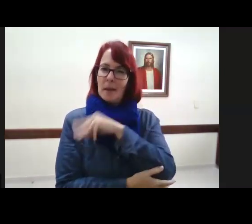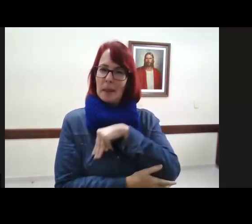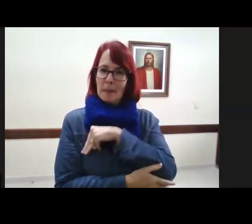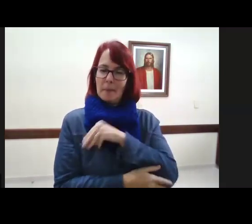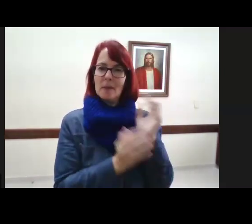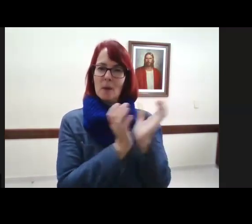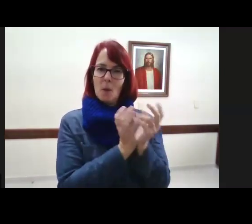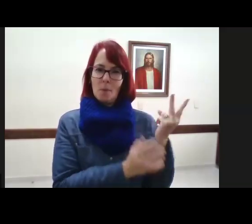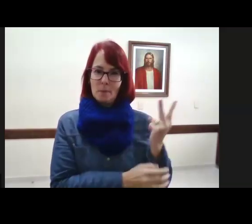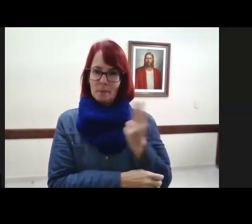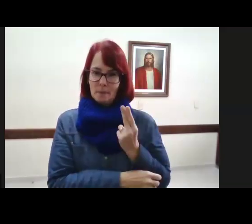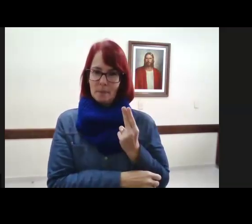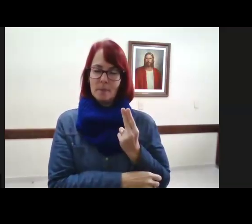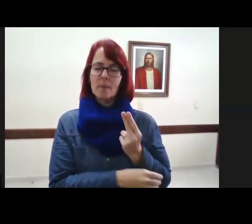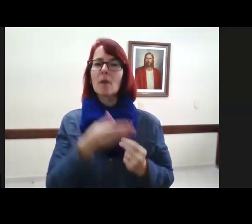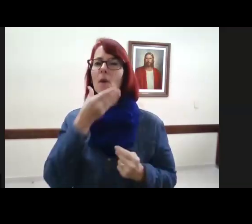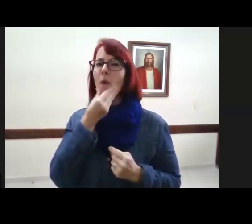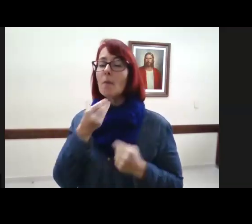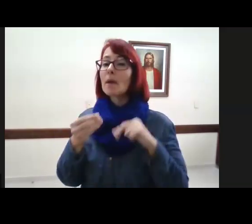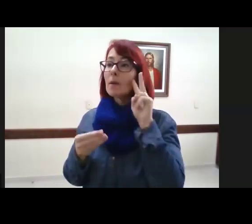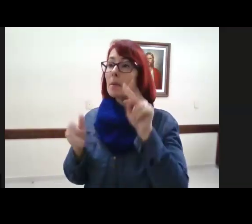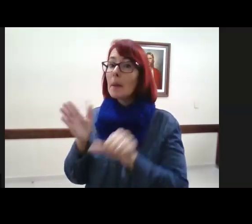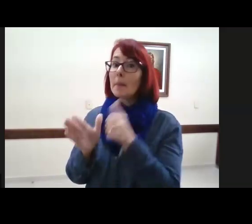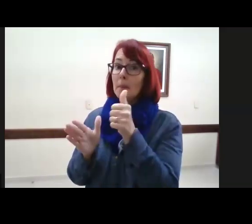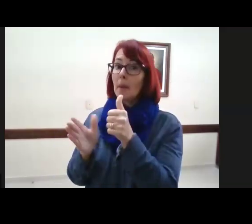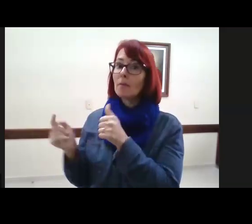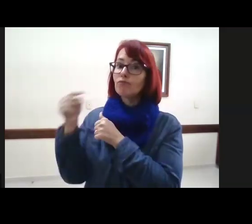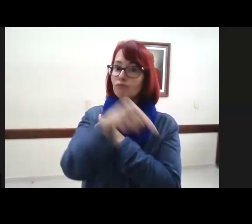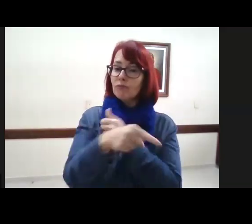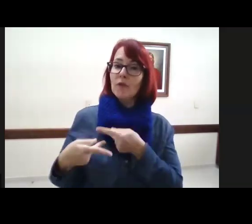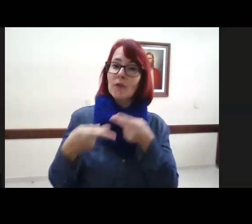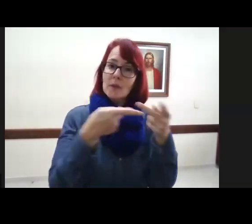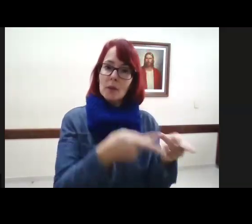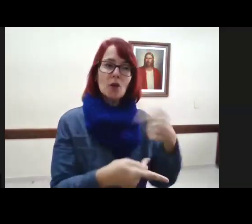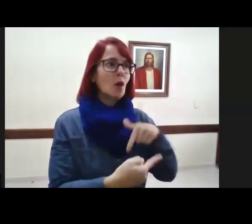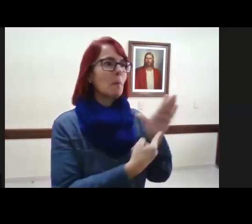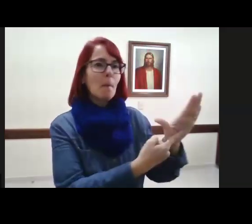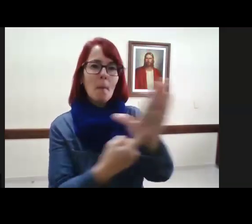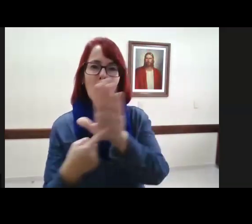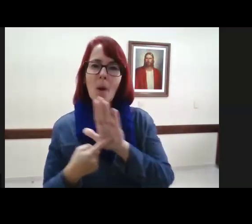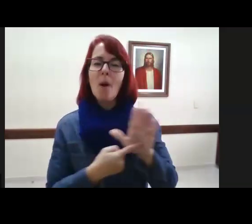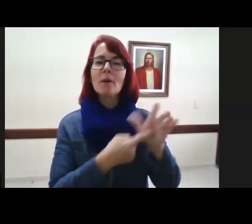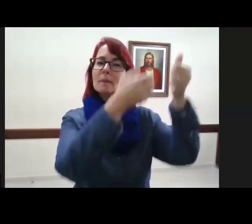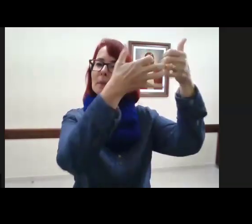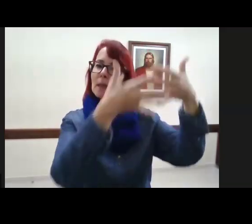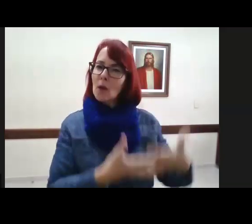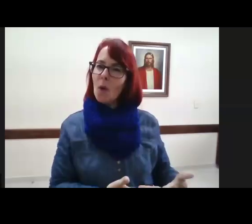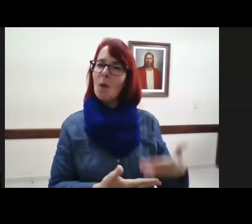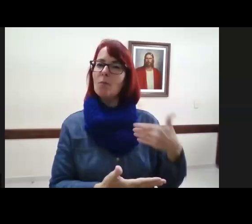para um rapaz. E, se eu me lembro bem, foi a primeira vez dele entrando no centro de visitantes. E a gente mostrou, explicou um pouco o que a gente acredita e